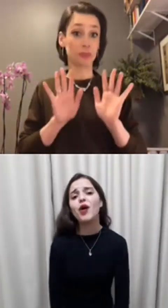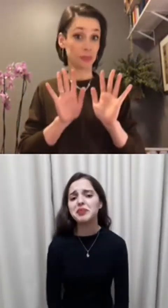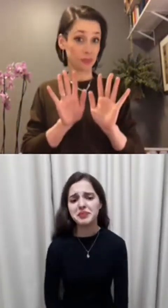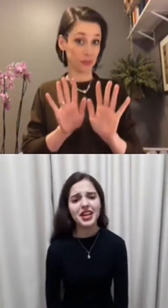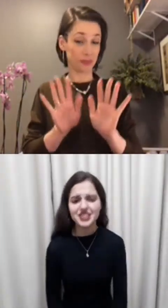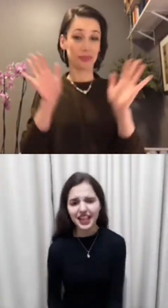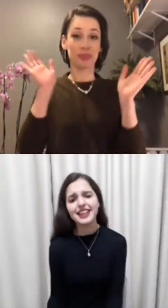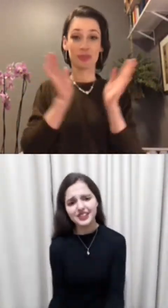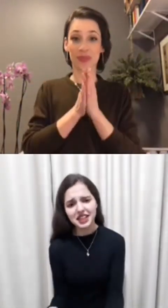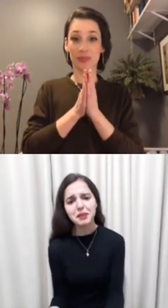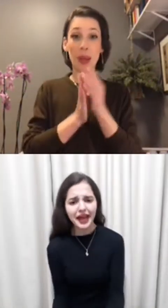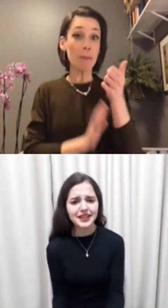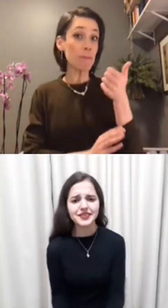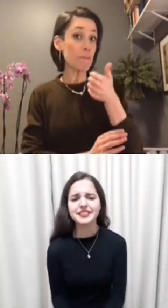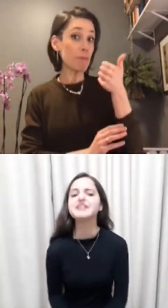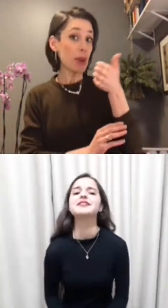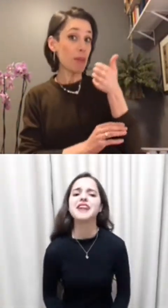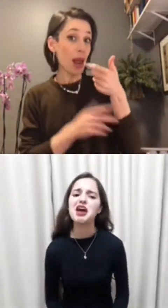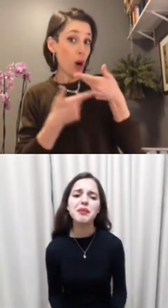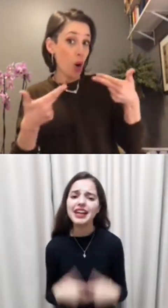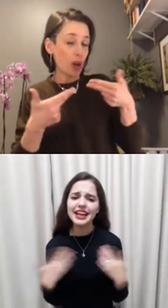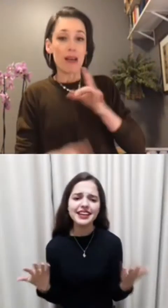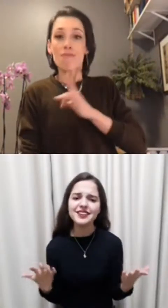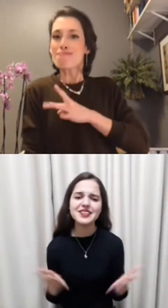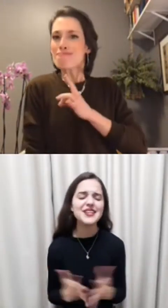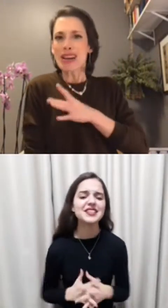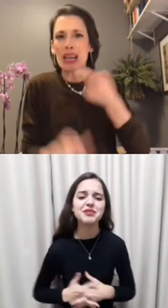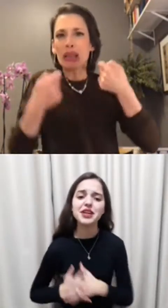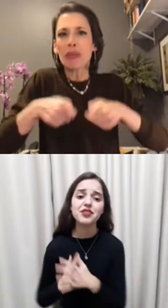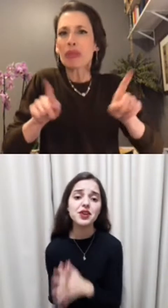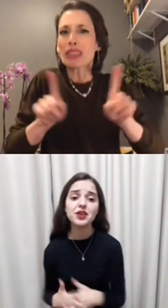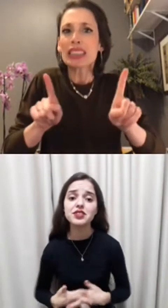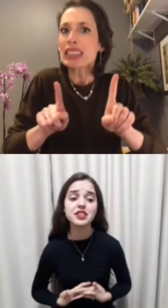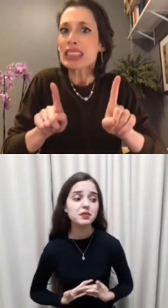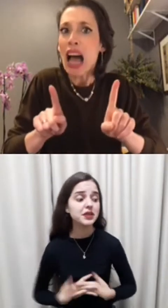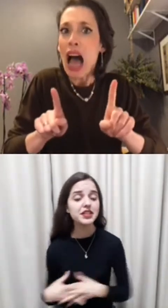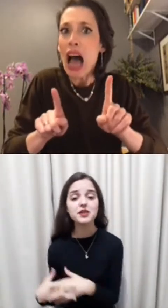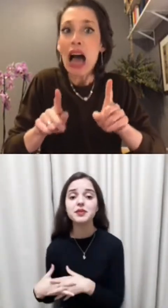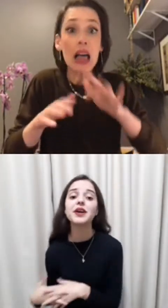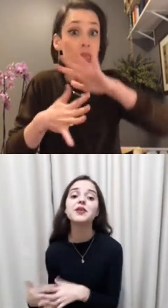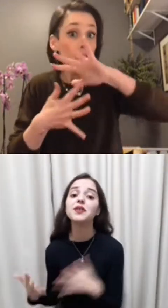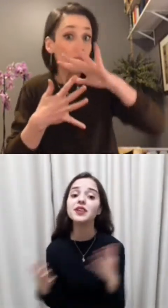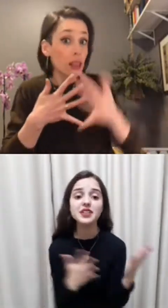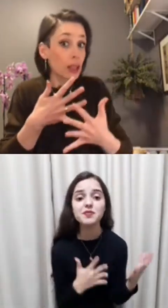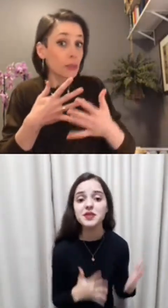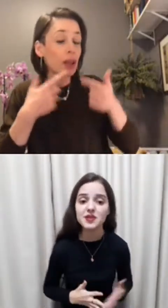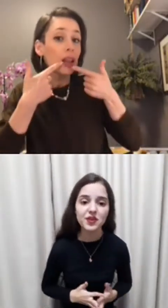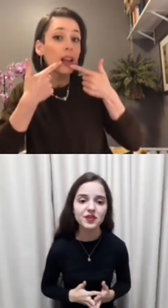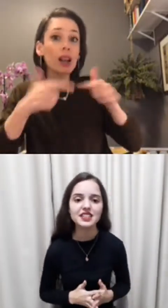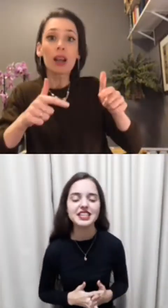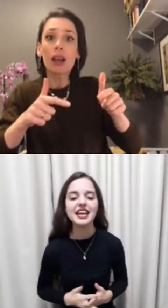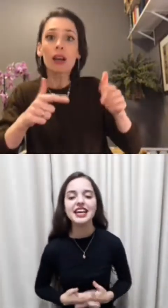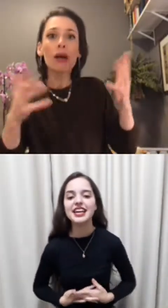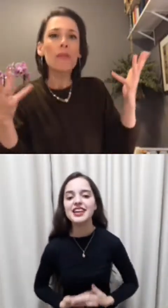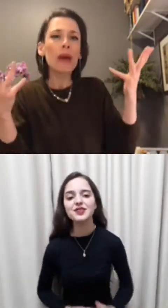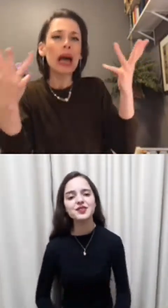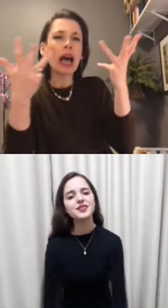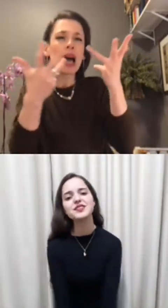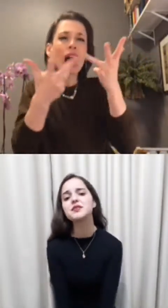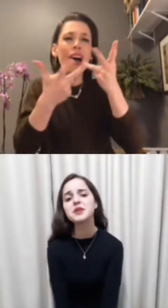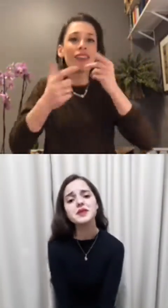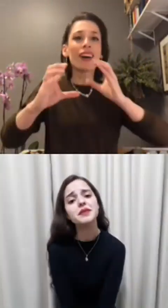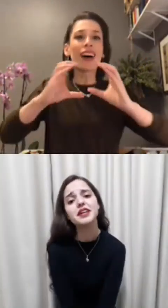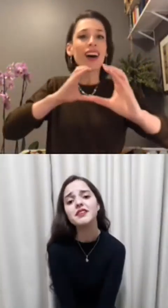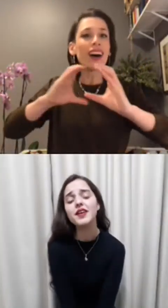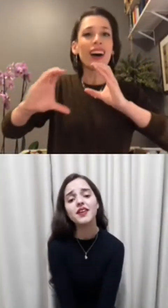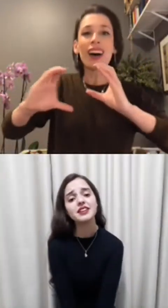Bom, a primeira dica é não ter medo. É uma língua, gente. É maravilhoso você poder se comunicar com outras pessoas. E os surdos são